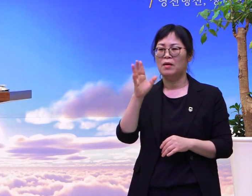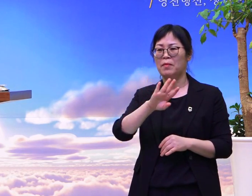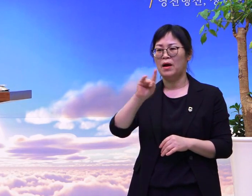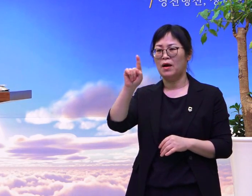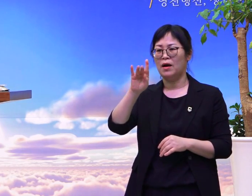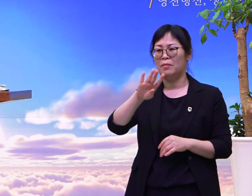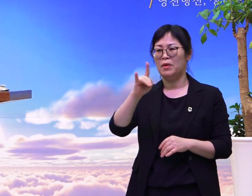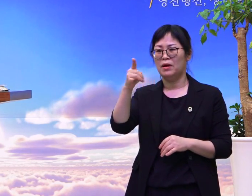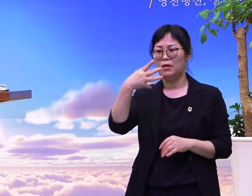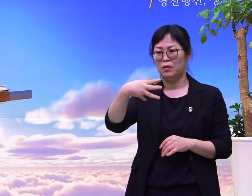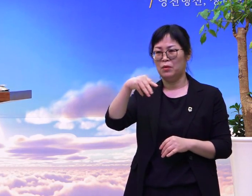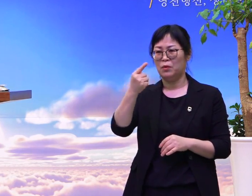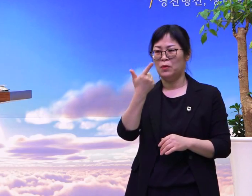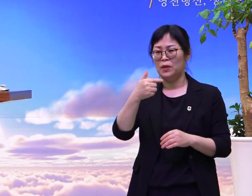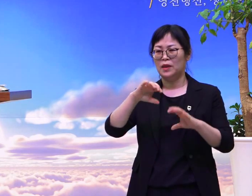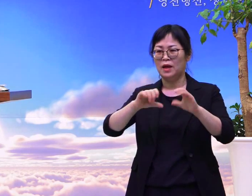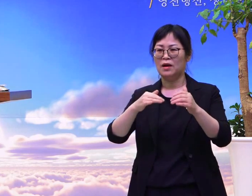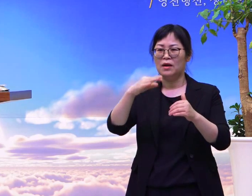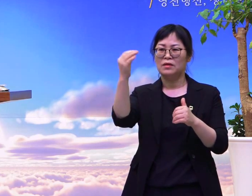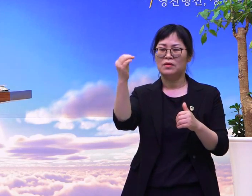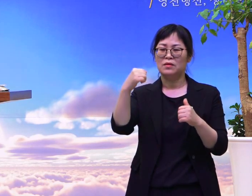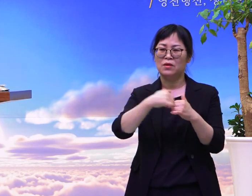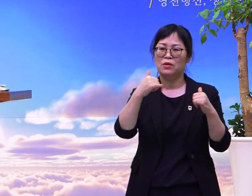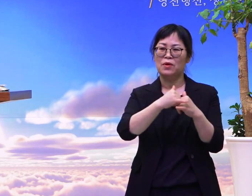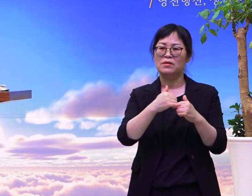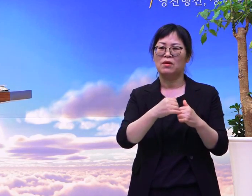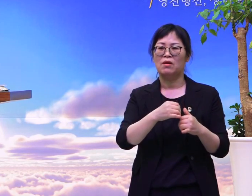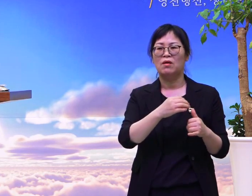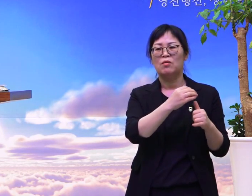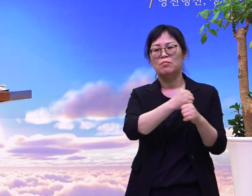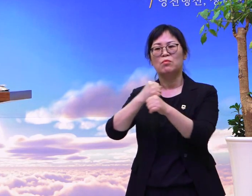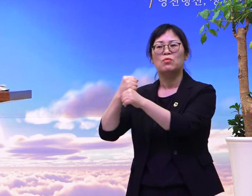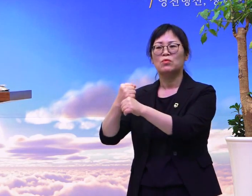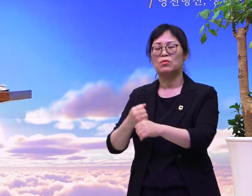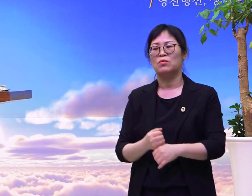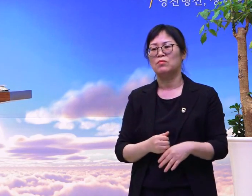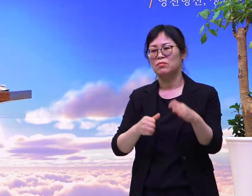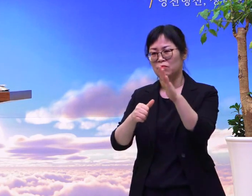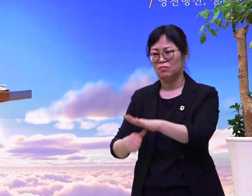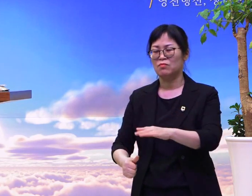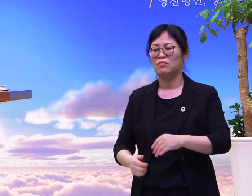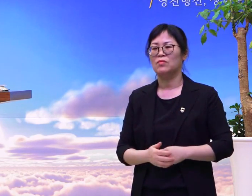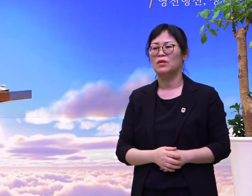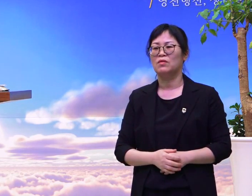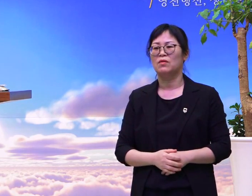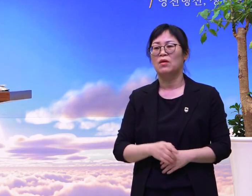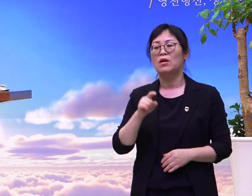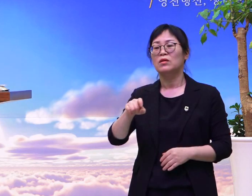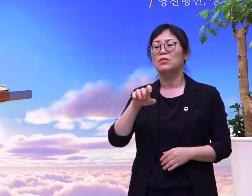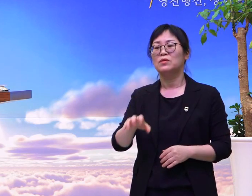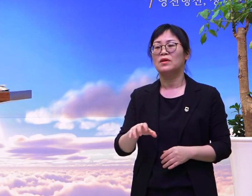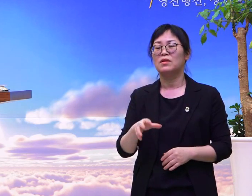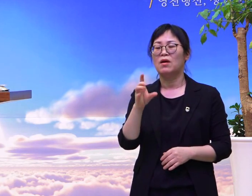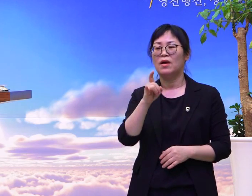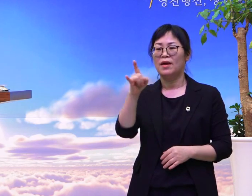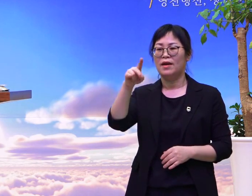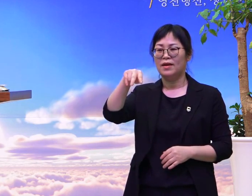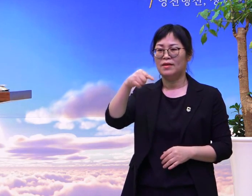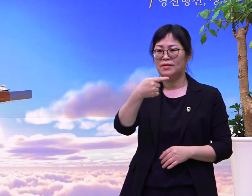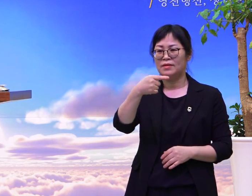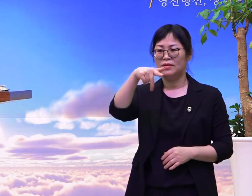유다의 백성들이 바벨론의 포로로 잡혀가 있었습니다. 포로로 잡혀가 있는 그곳에서 에스겔이라는